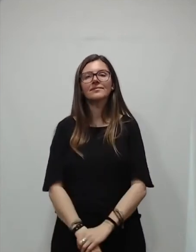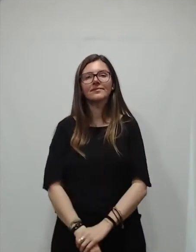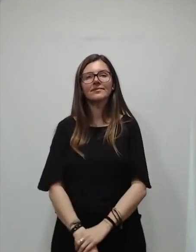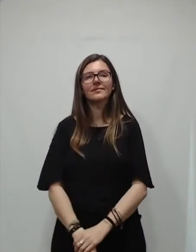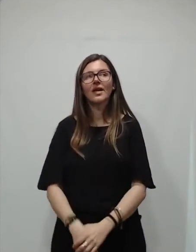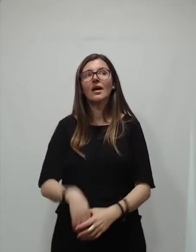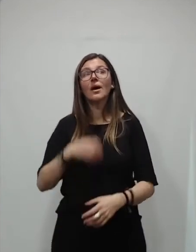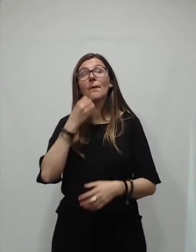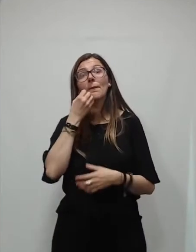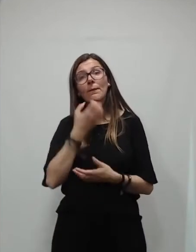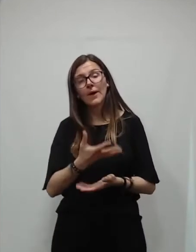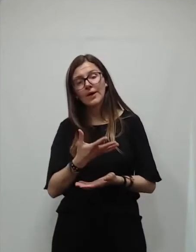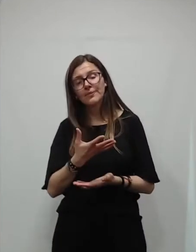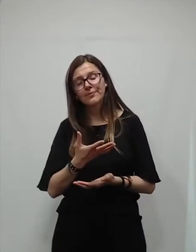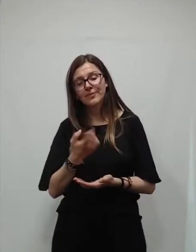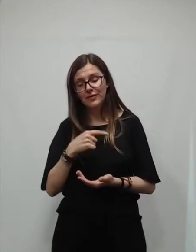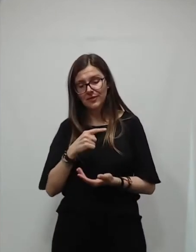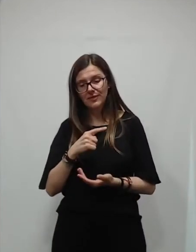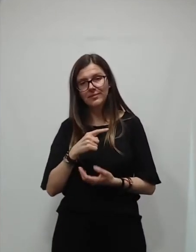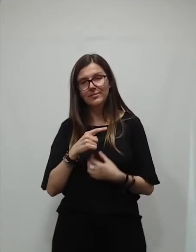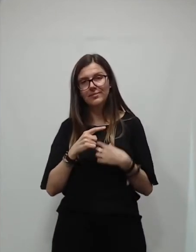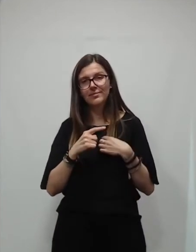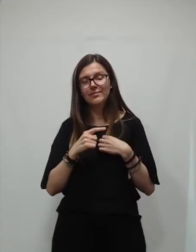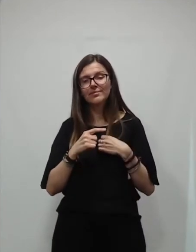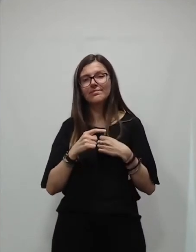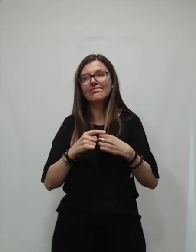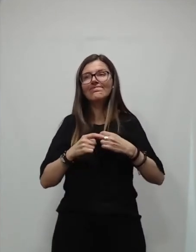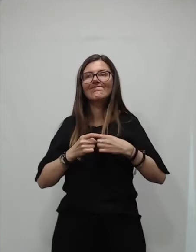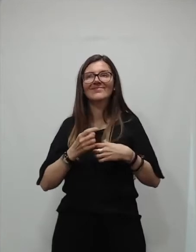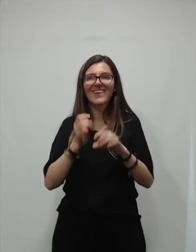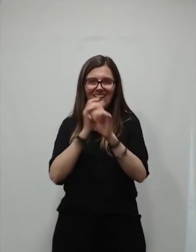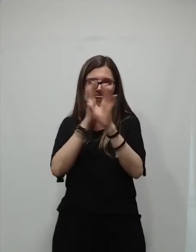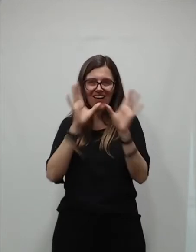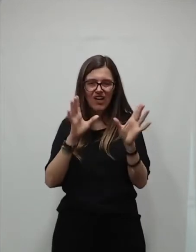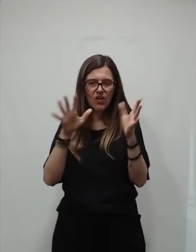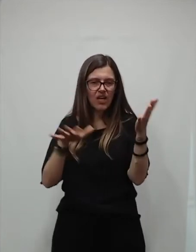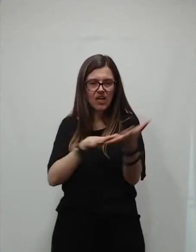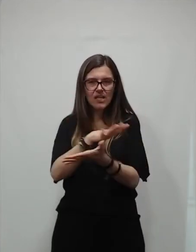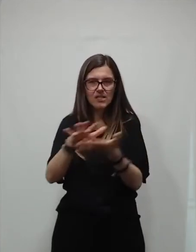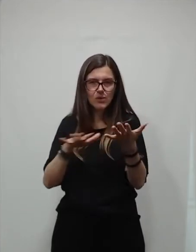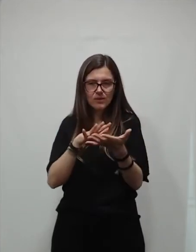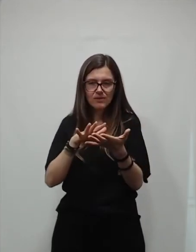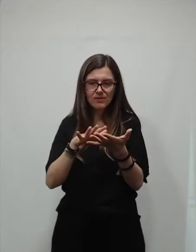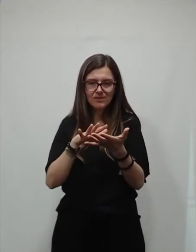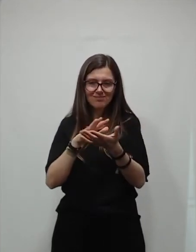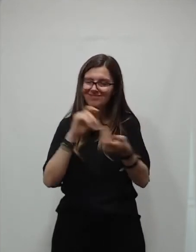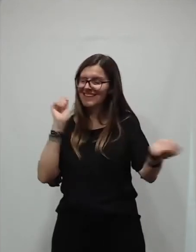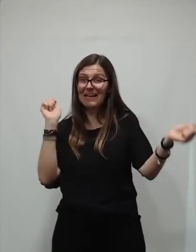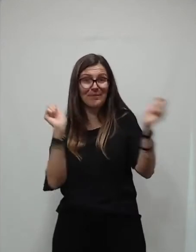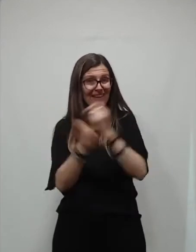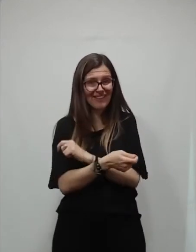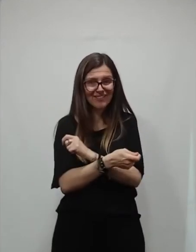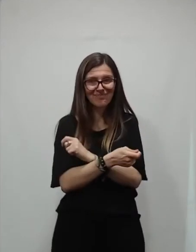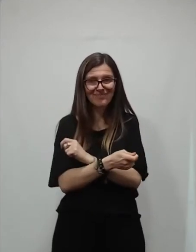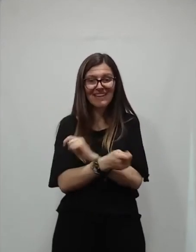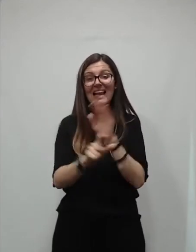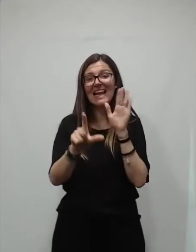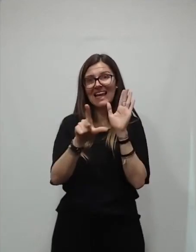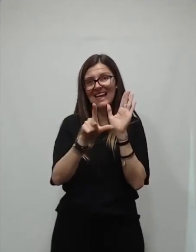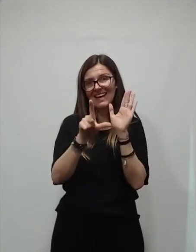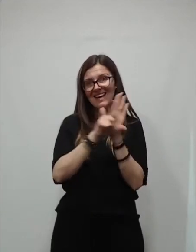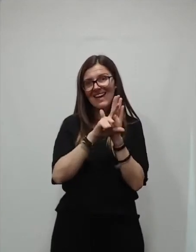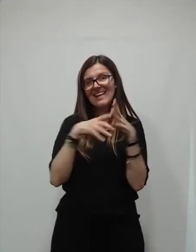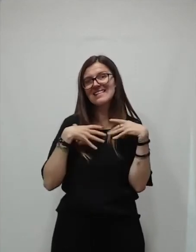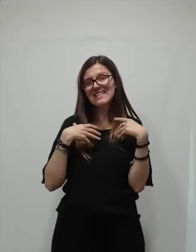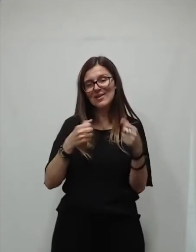Muy bien, entonces como veníamos diciendo, queda claro que estamos en tiempo de reforma, ¿no? La Ley de Salud Mental y